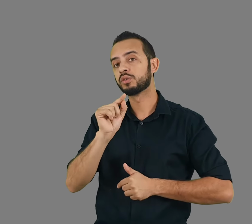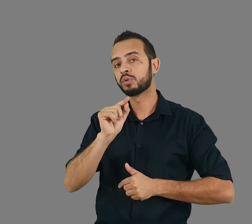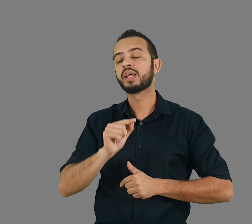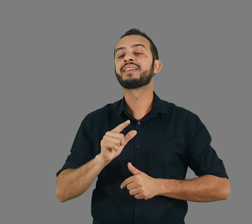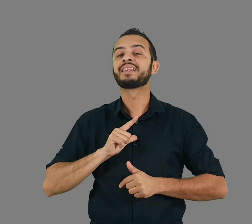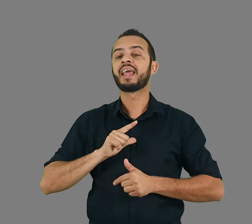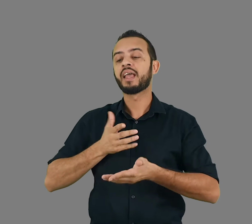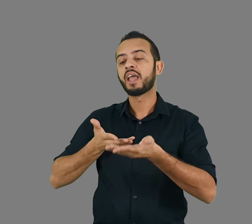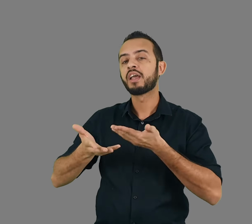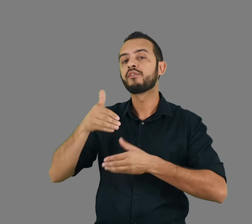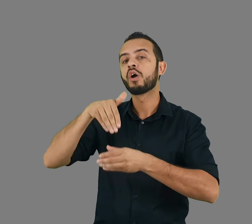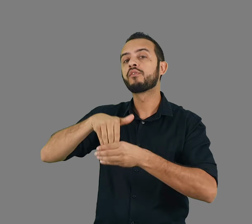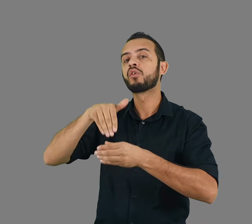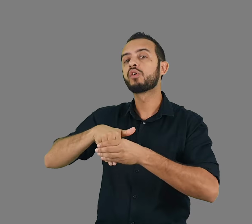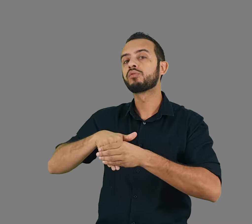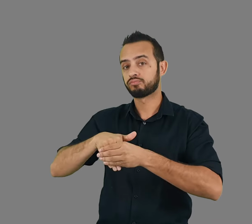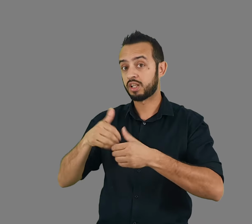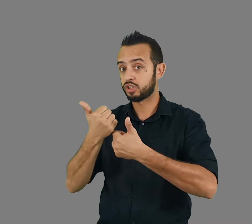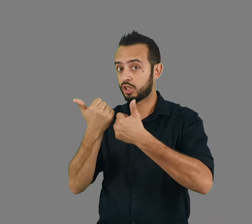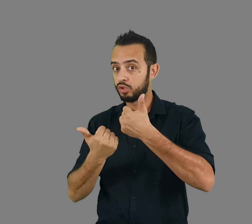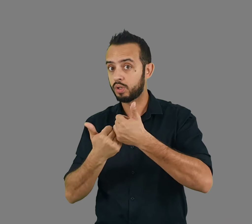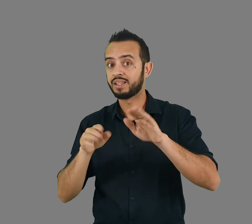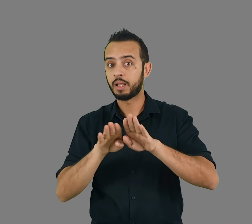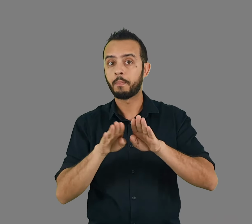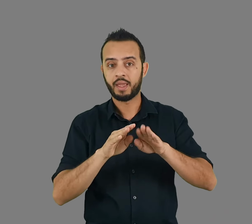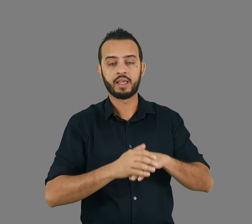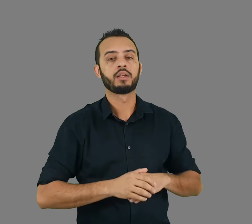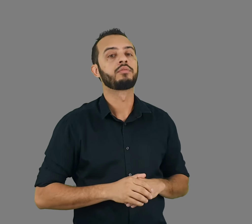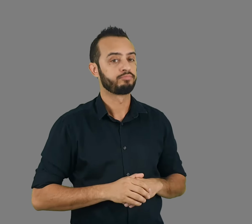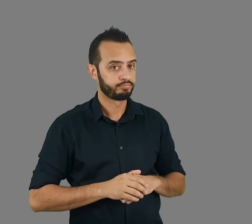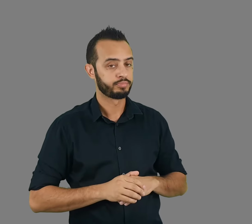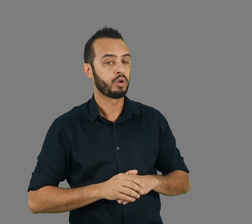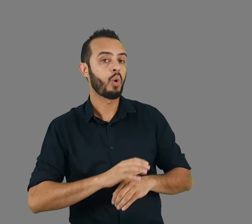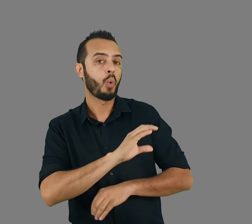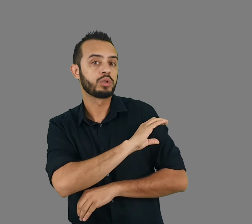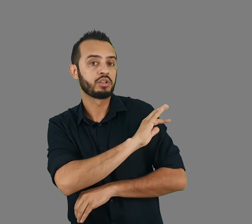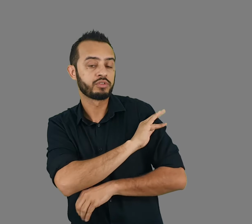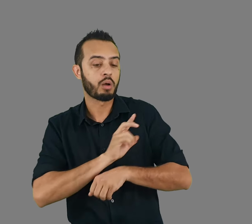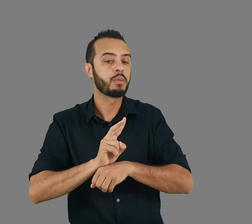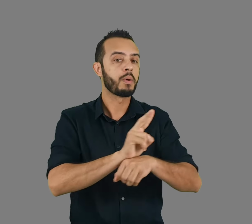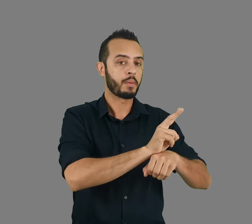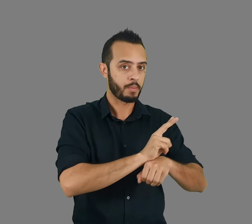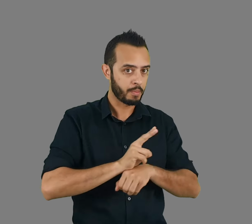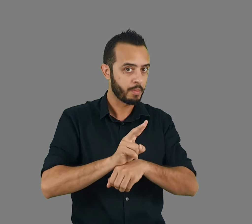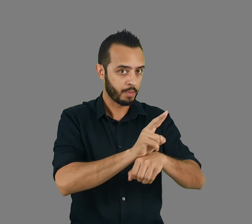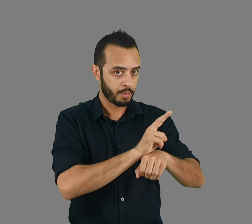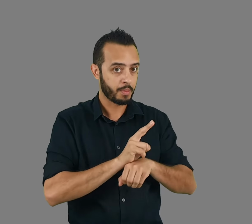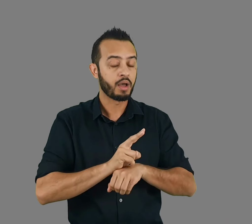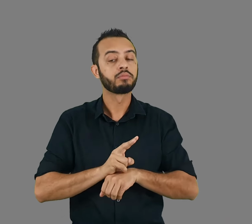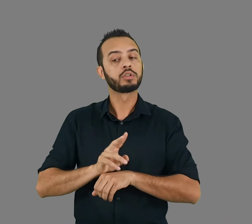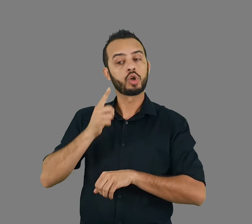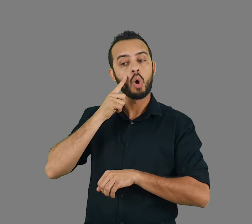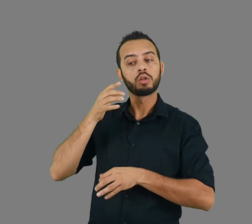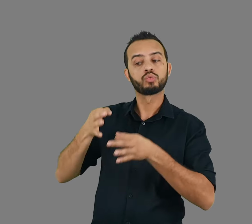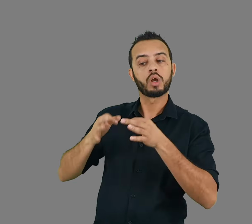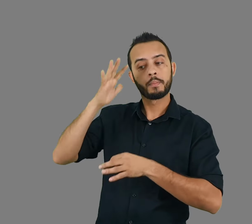envolvam eleições da diretoria e conselho fiscal e o julgamento dos atos da diretoria quanto à aplicação de